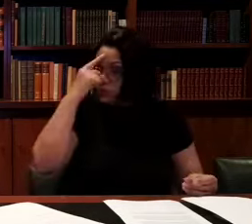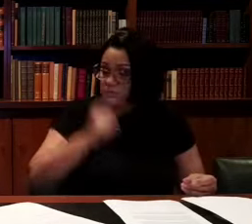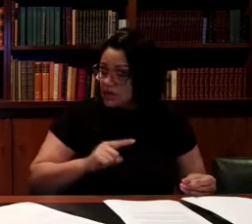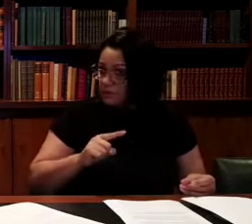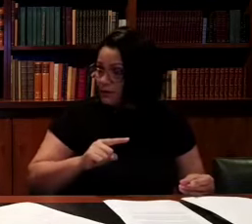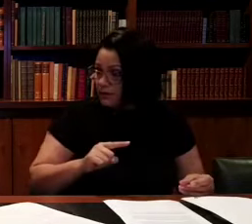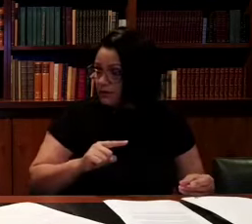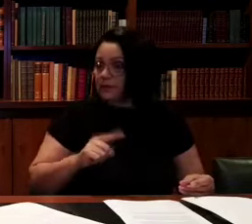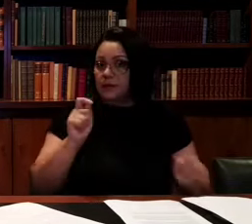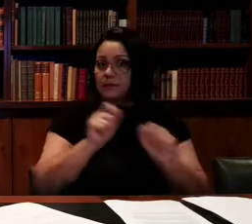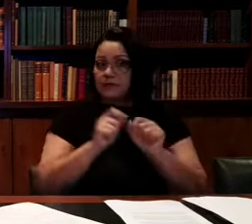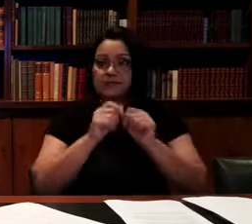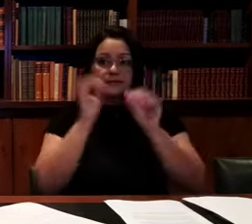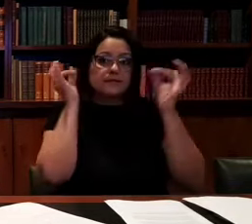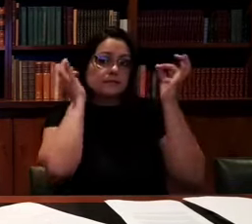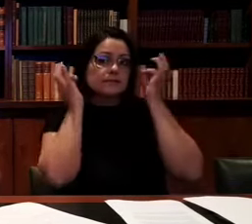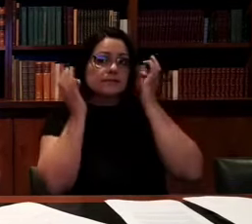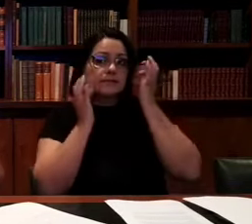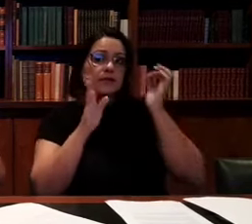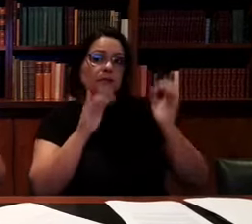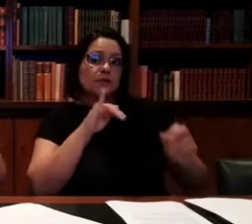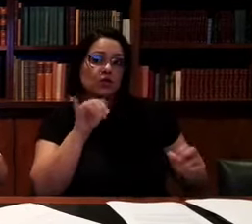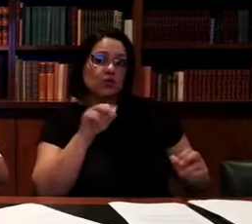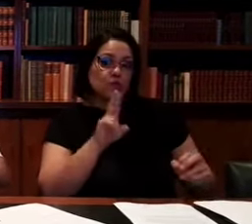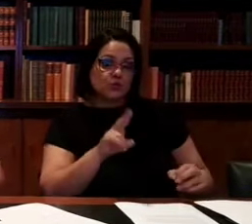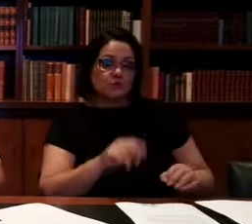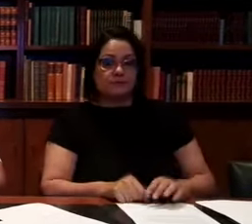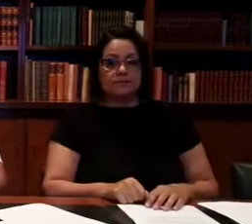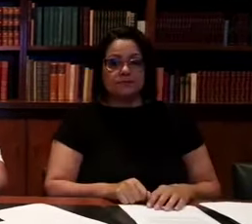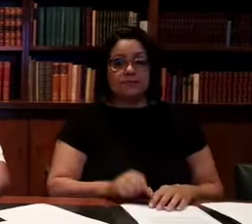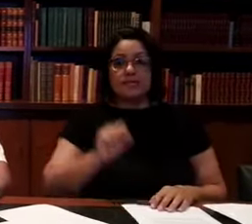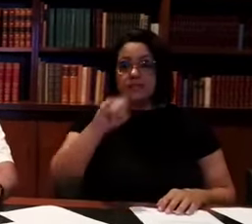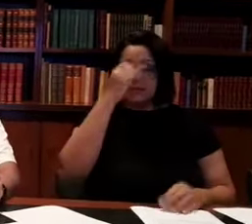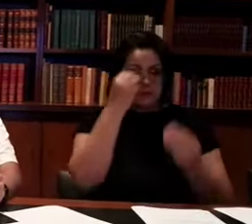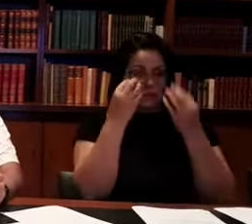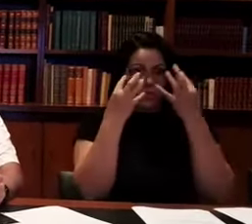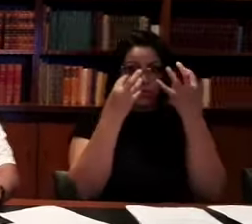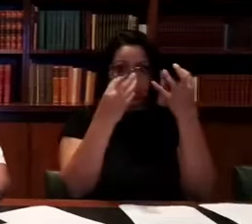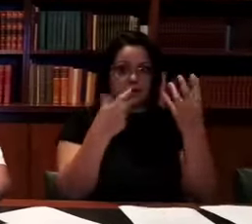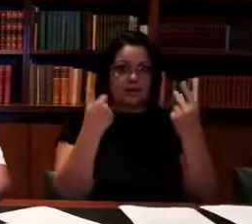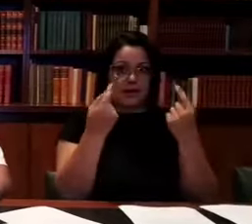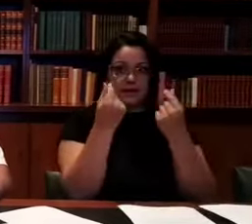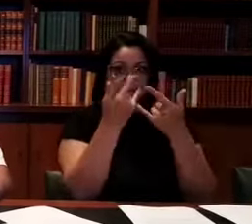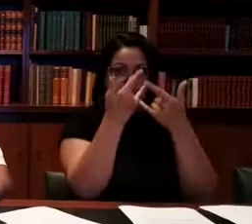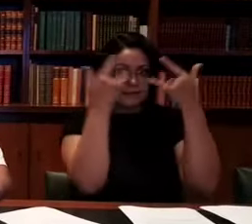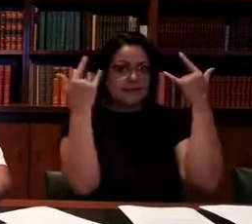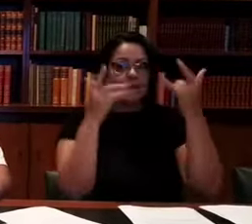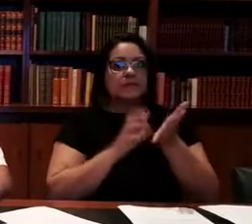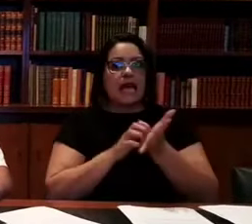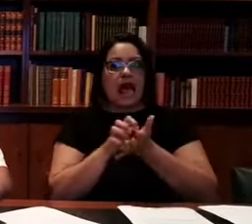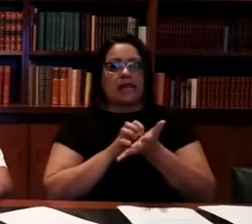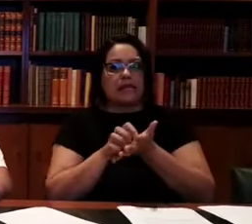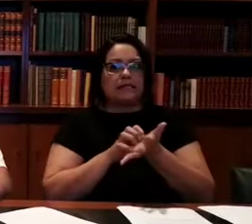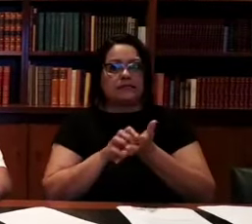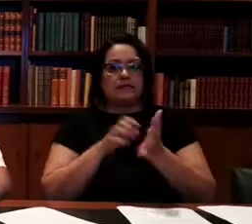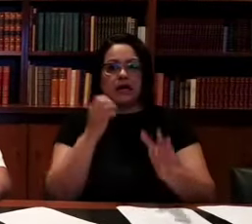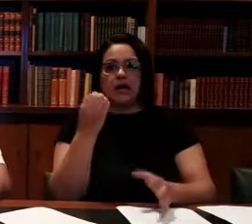transfigurações o cara quando é muito ganancioso por dinheiro tem que ficar ligado tem gente que tem alergia a